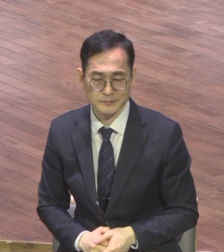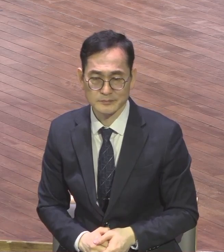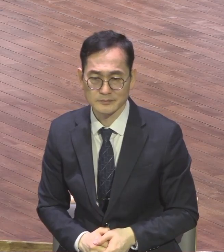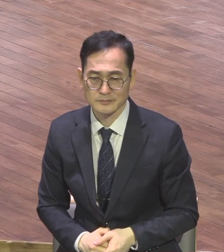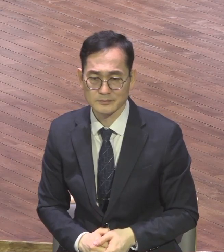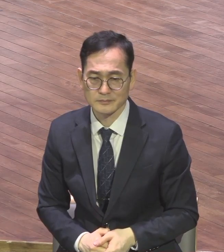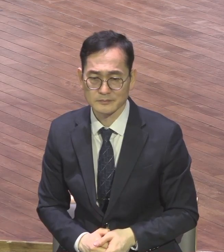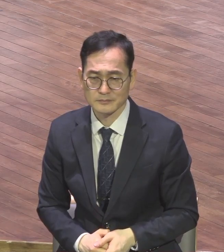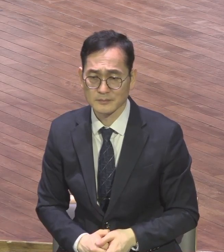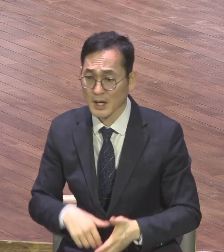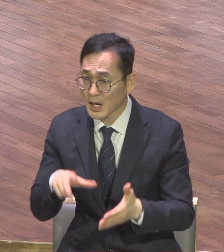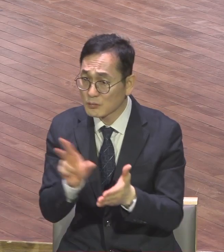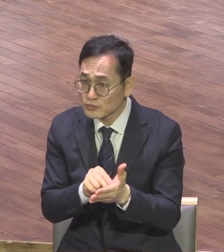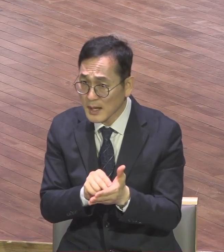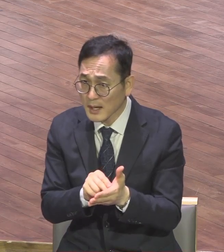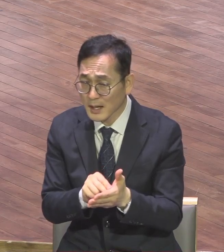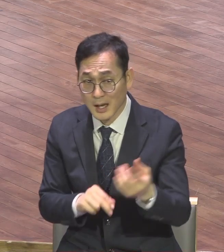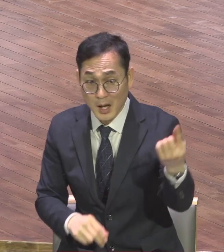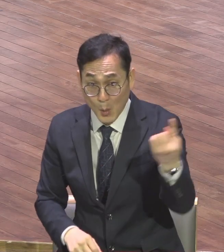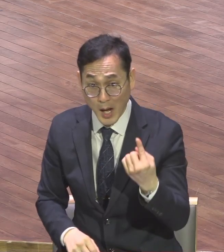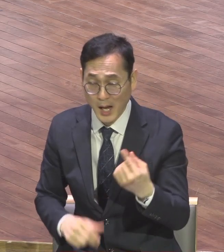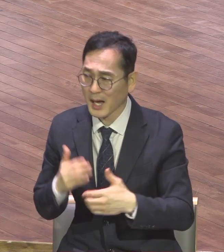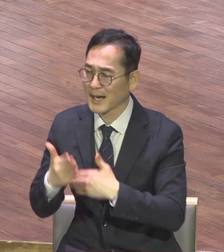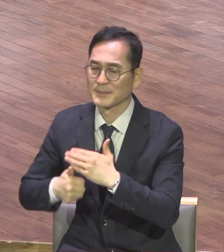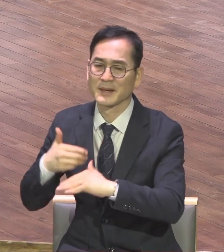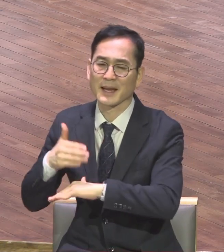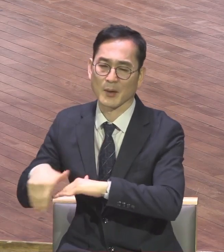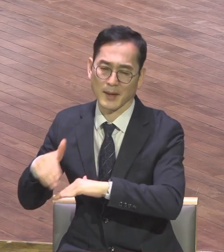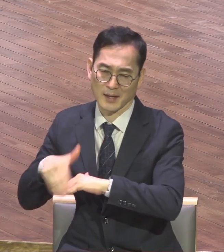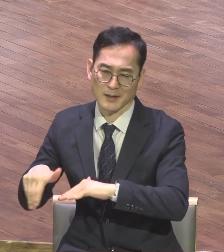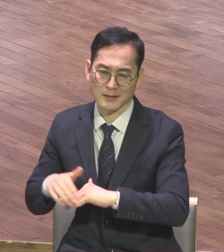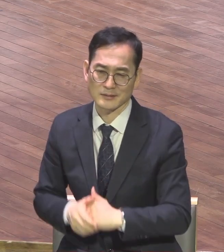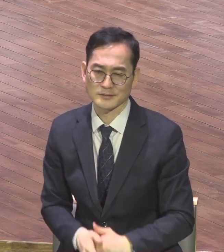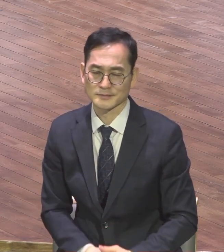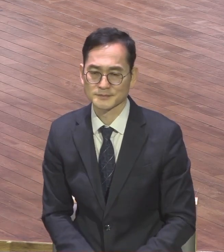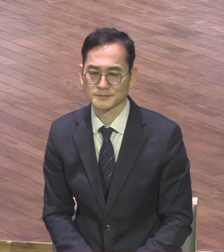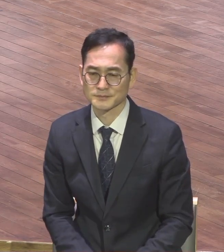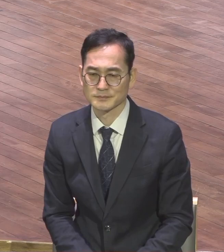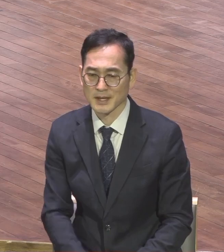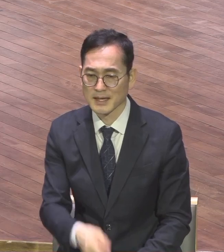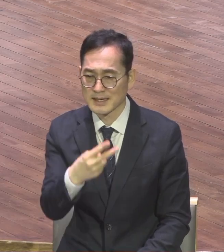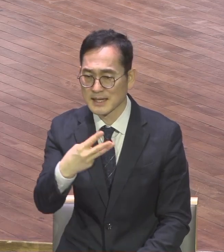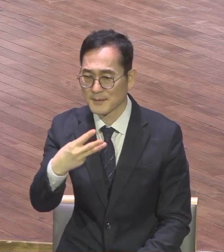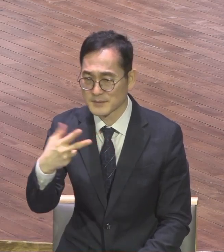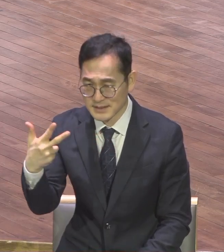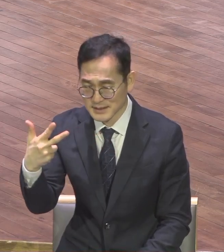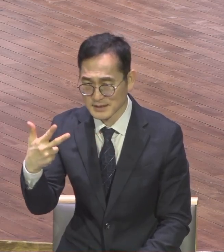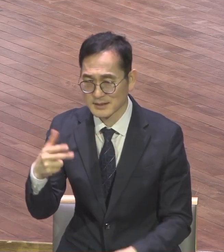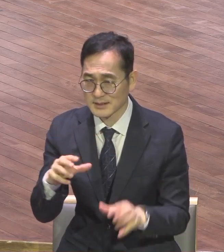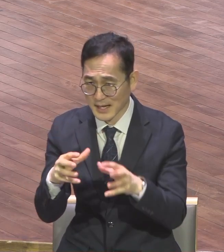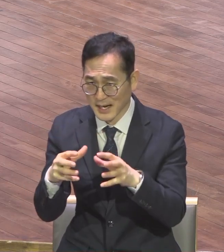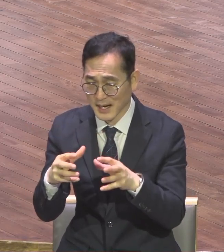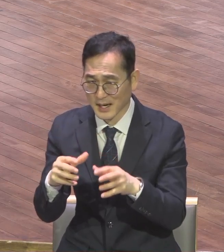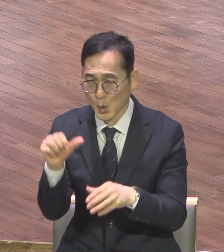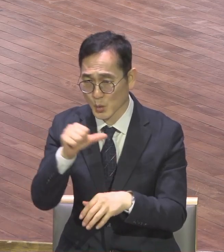상관없이 모든 문제는 하나님의 계획이 들어있다. 어떻게 우리가 237단을 5천조 복음을 이루어가느냐,